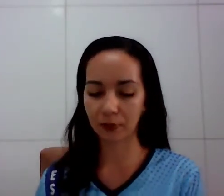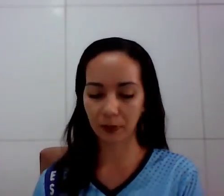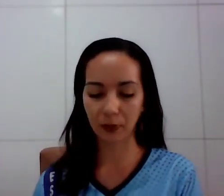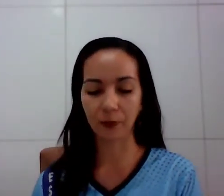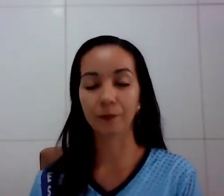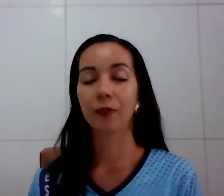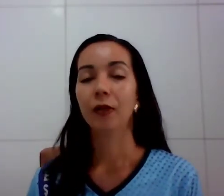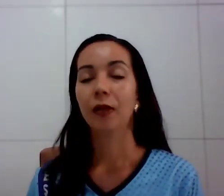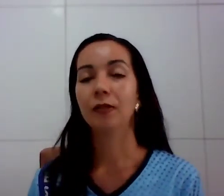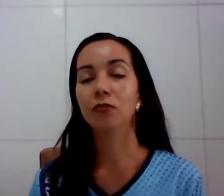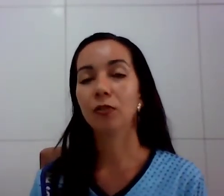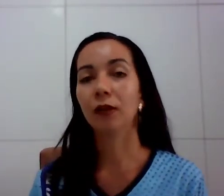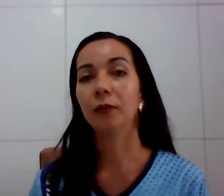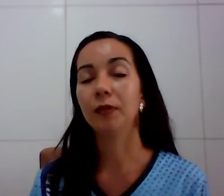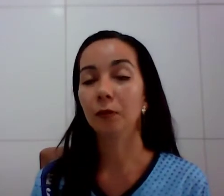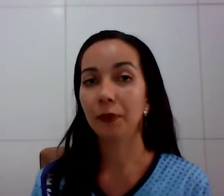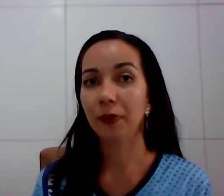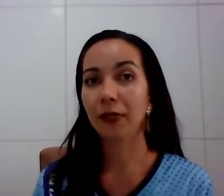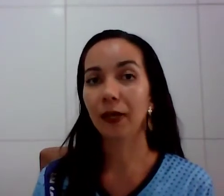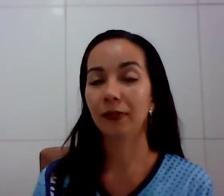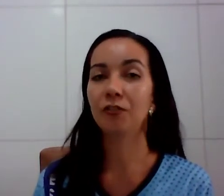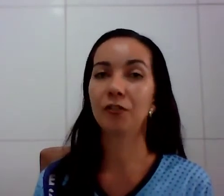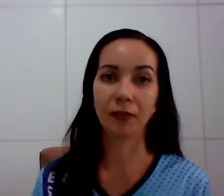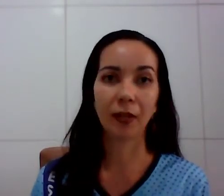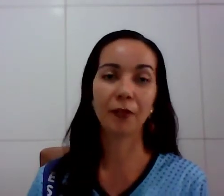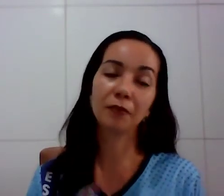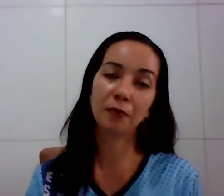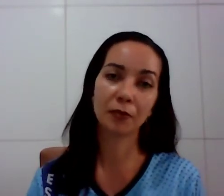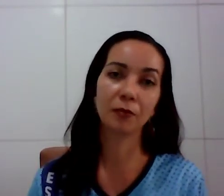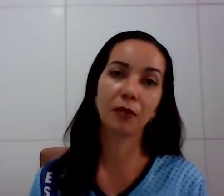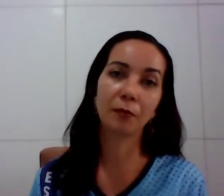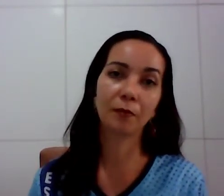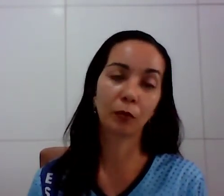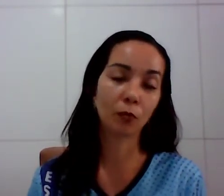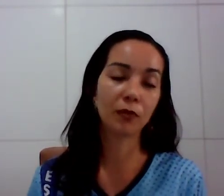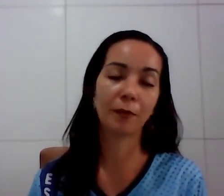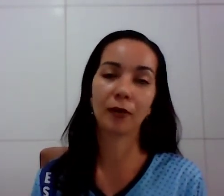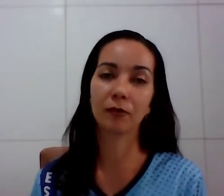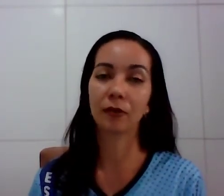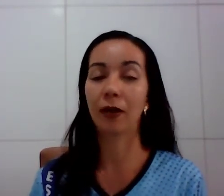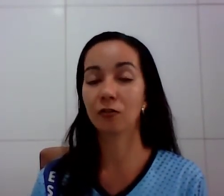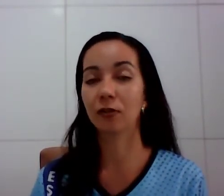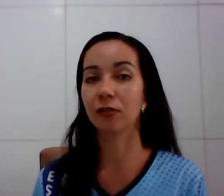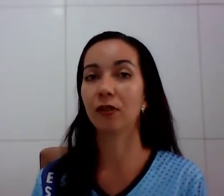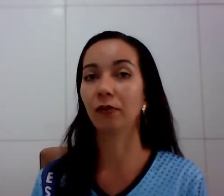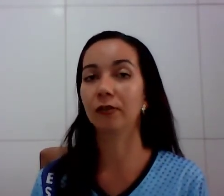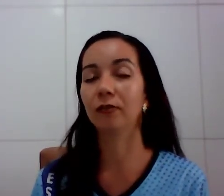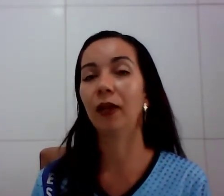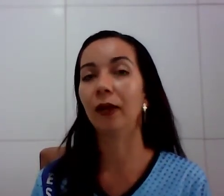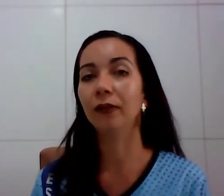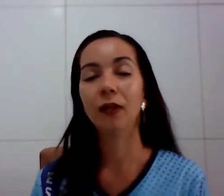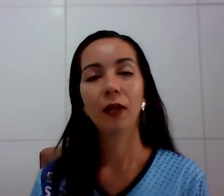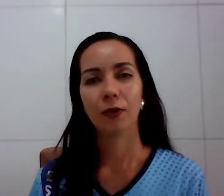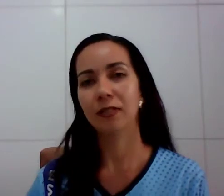sim. Eles estudaram também sobre brincadeiras de antigamente, foi um assunto que eu trouxe para as nossas aulas online. Quais eram